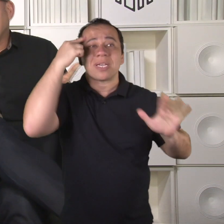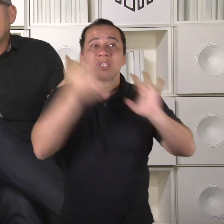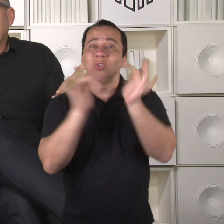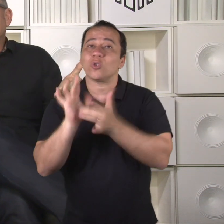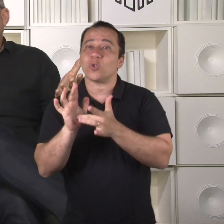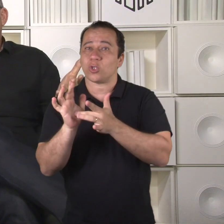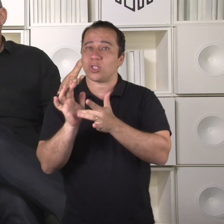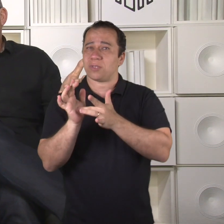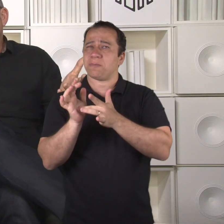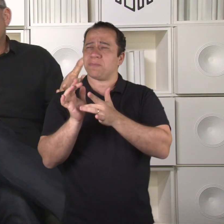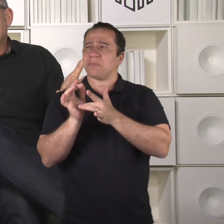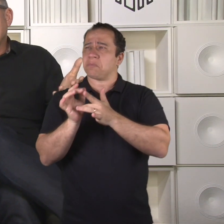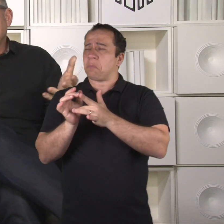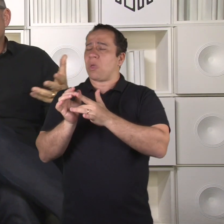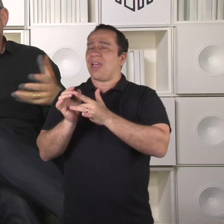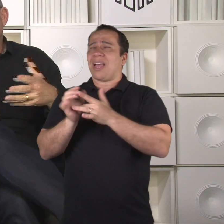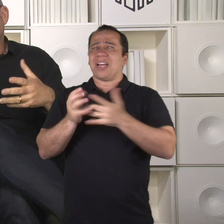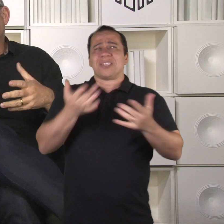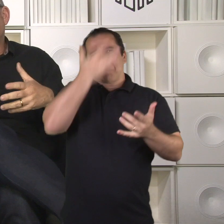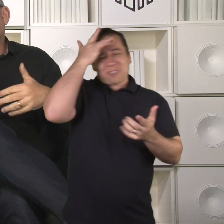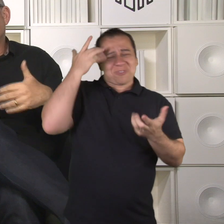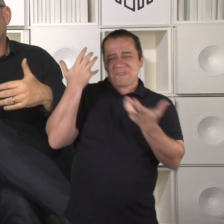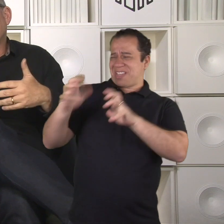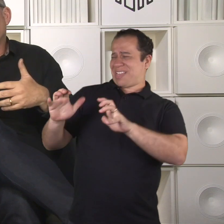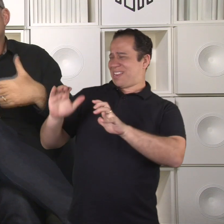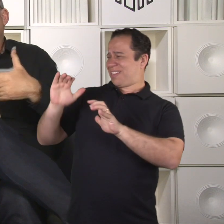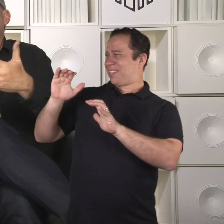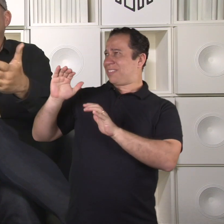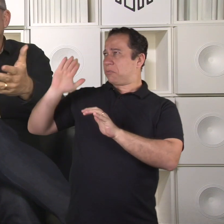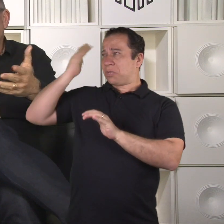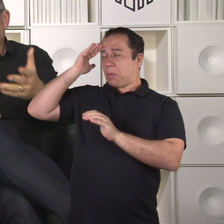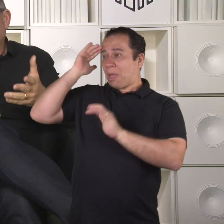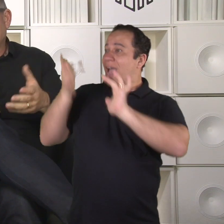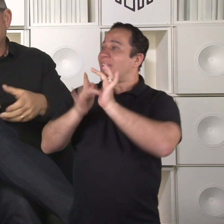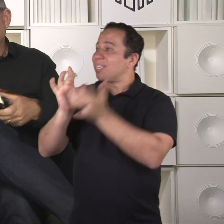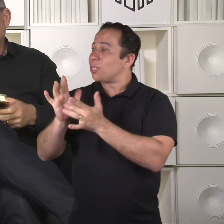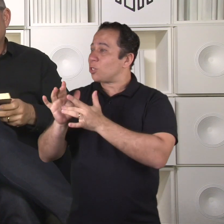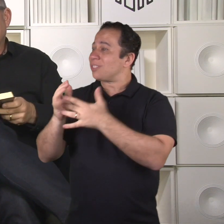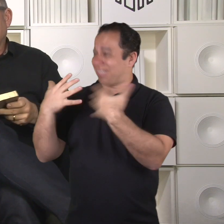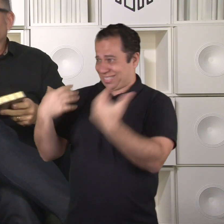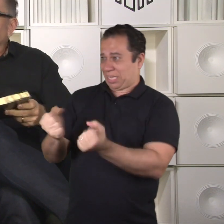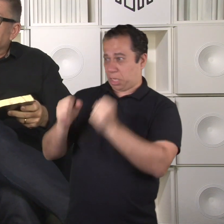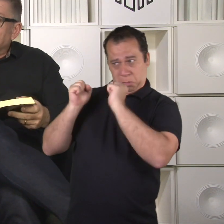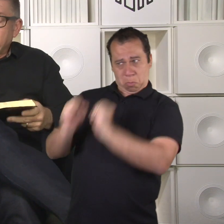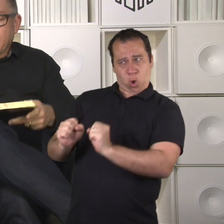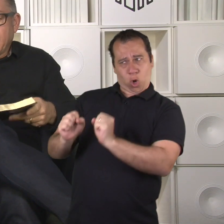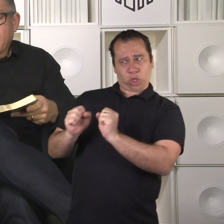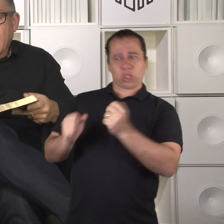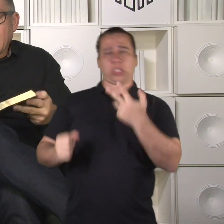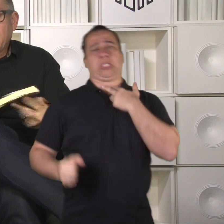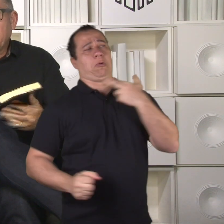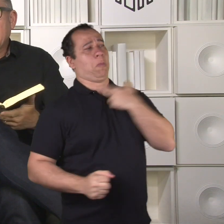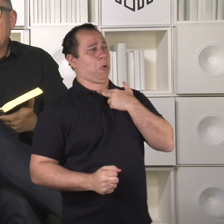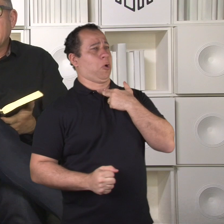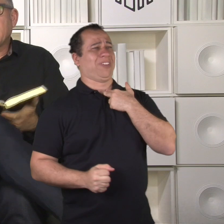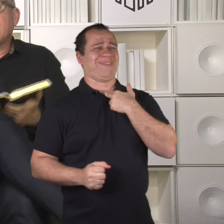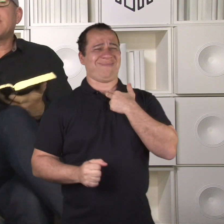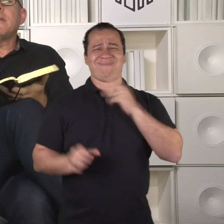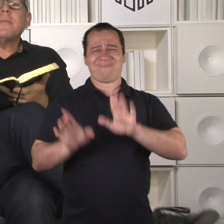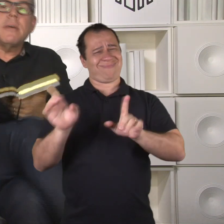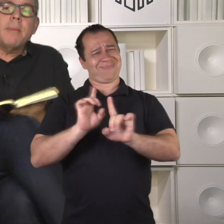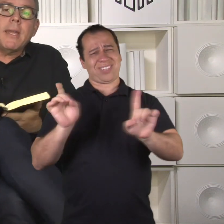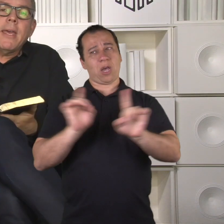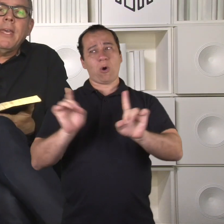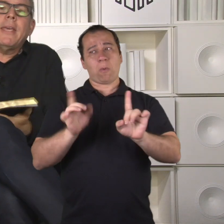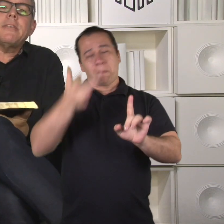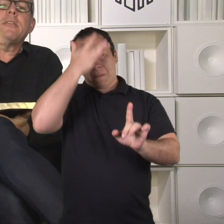porque o divórcio estava na lei de Moisés. Então, eles não querem saber, Jesus, o senhor concorda com o divórcio? Ele concordava, porque estava na lei de Moisés. O que eles